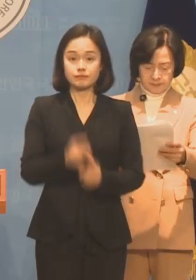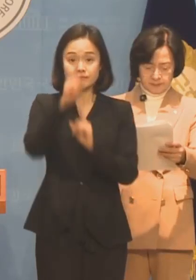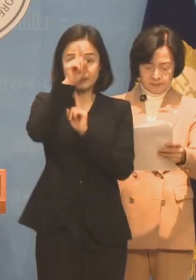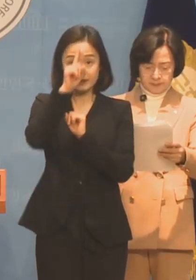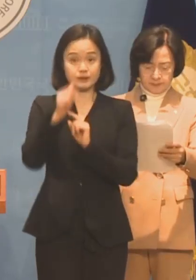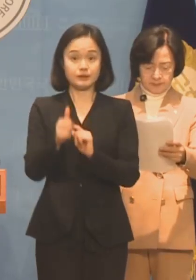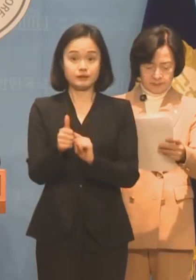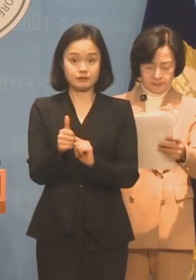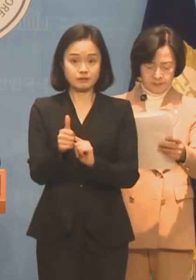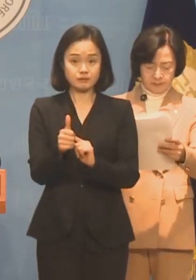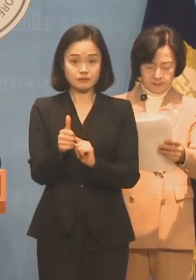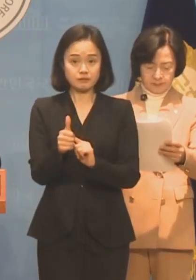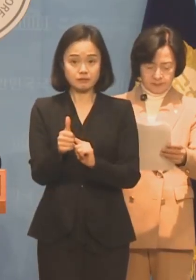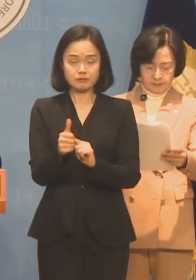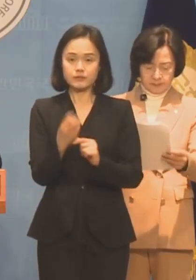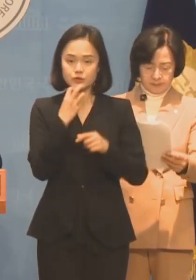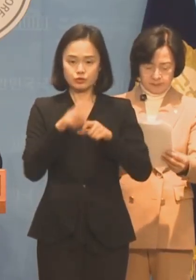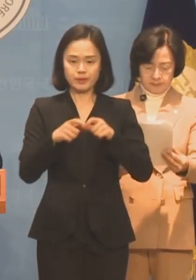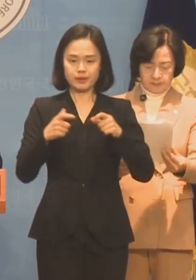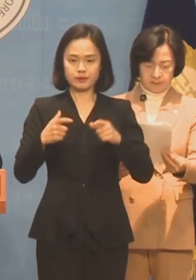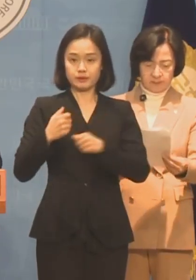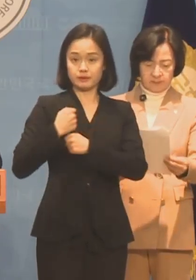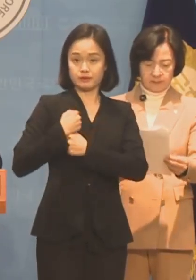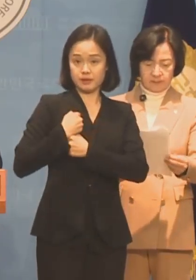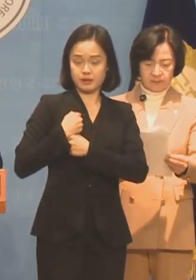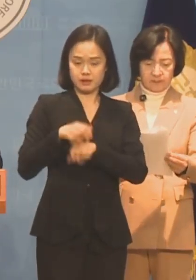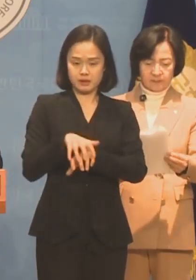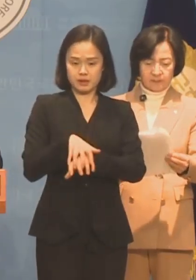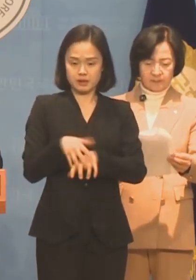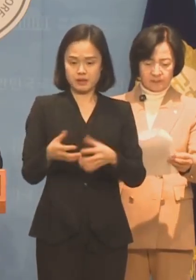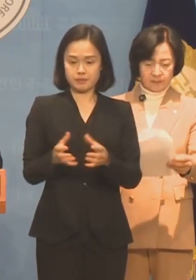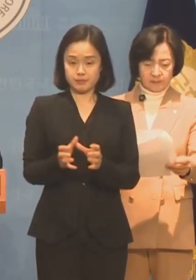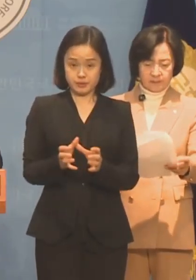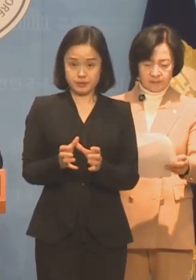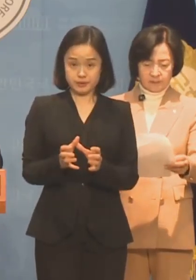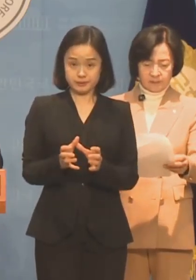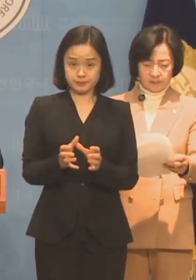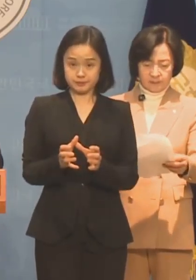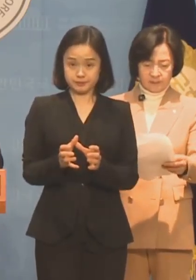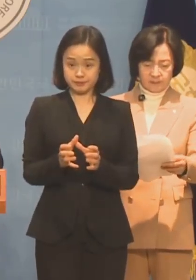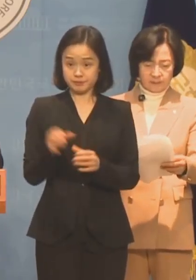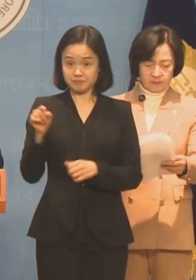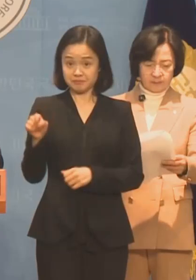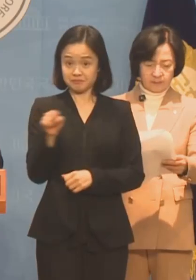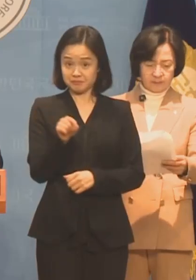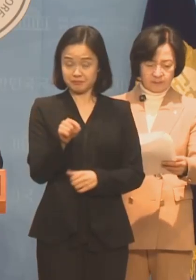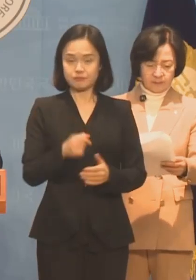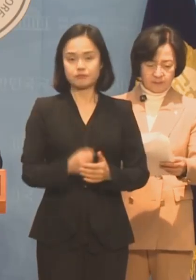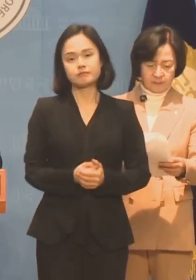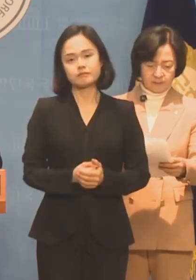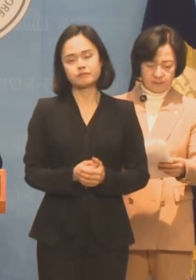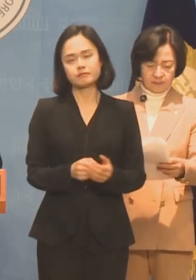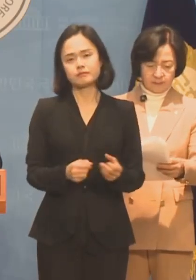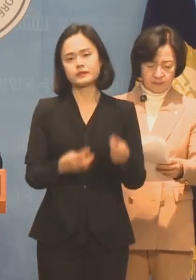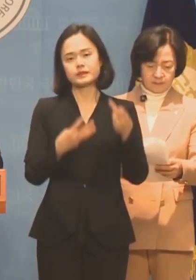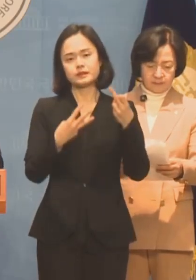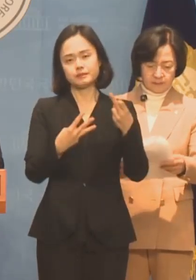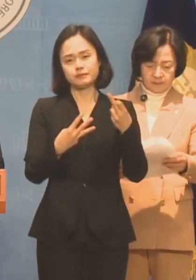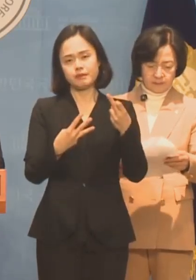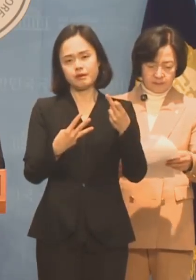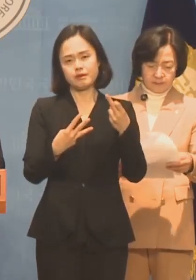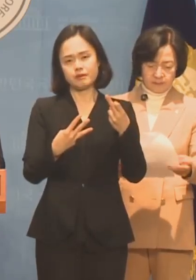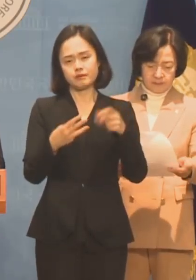전 사령관과 수방사 수호 TFC의 이러한 정황은 12.3 내란 시도가